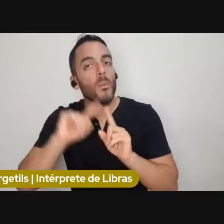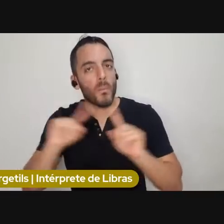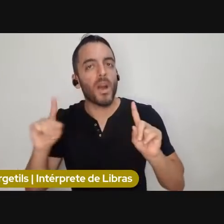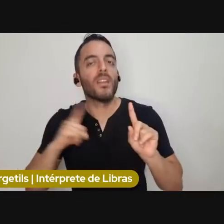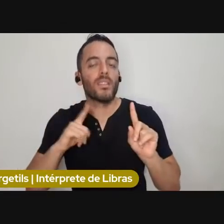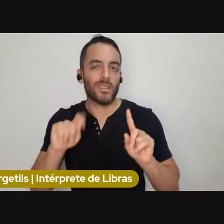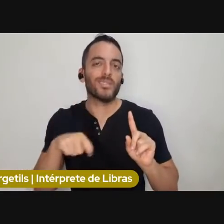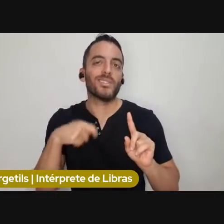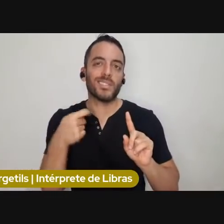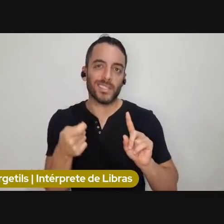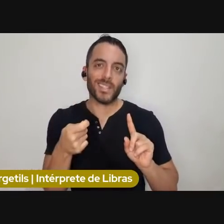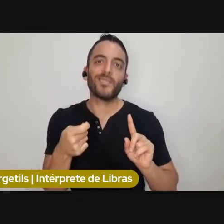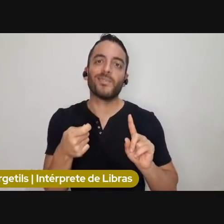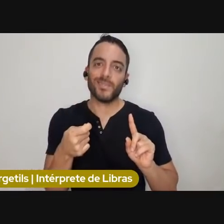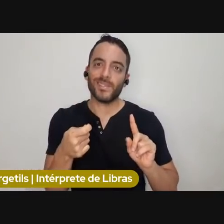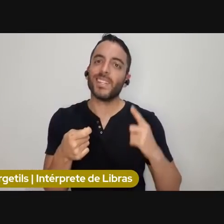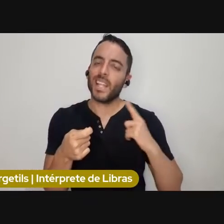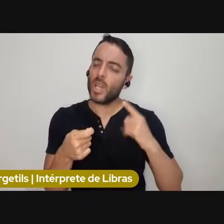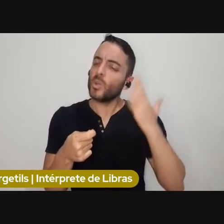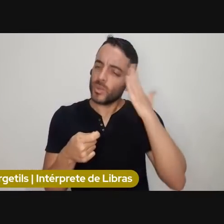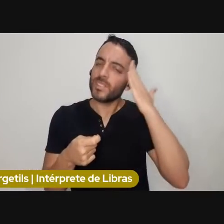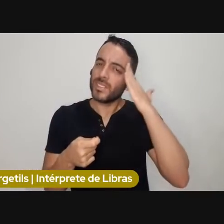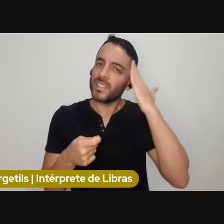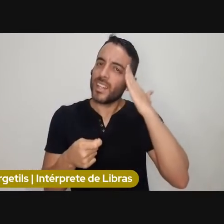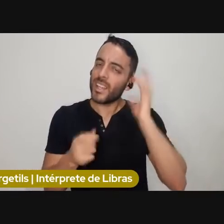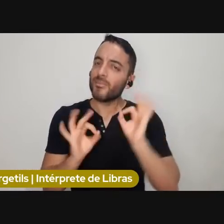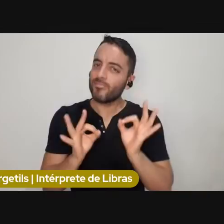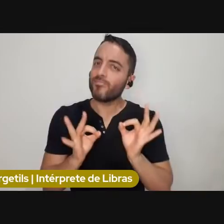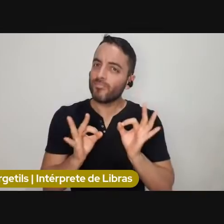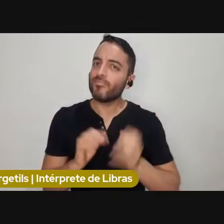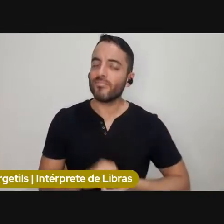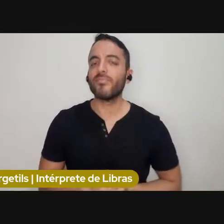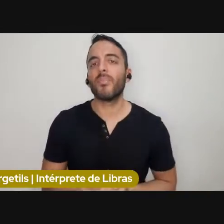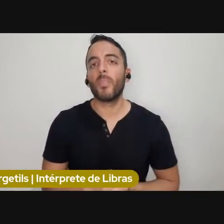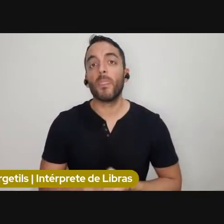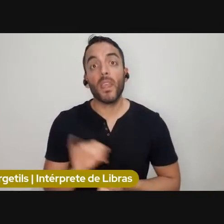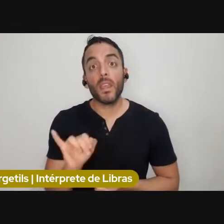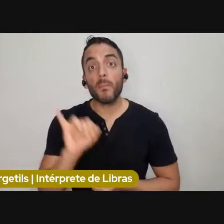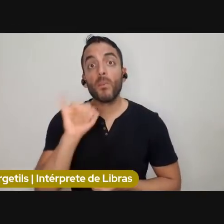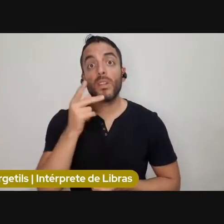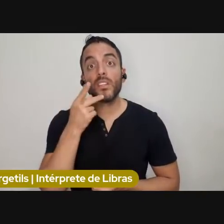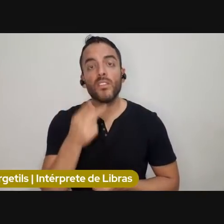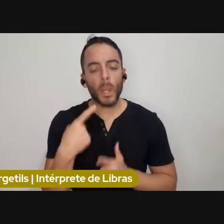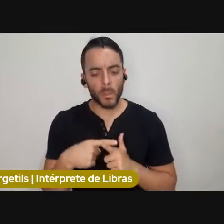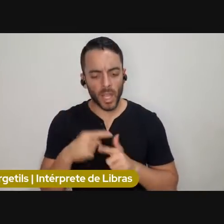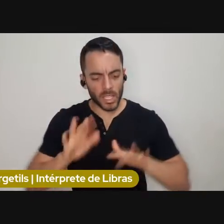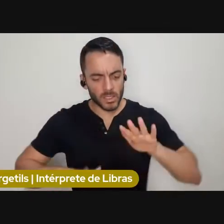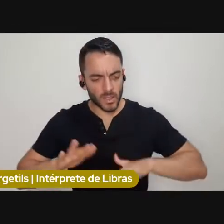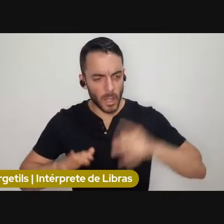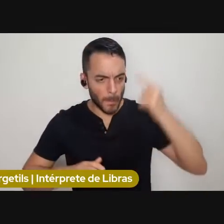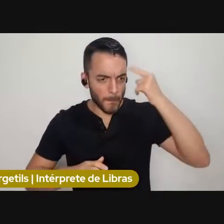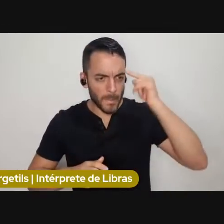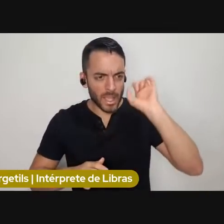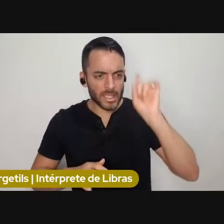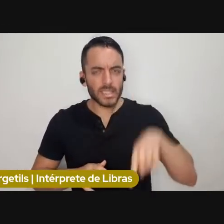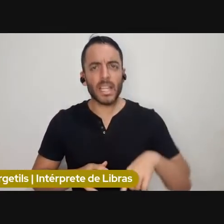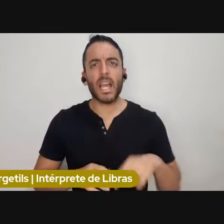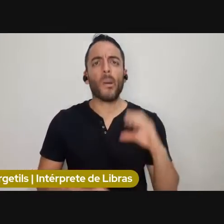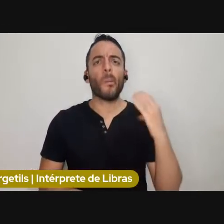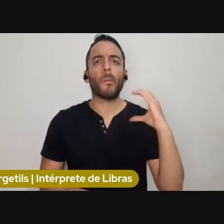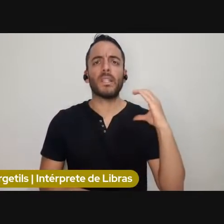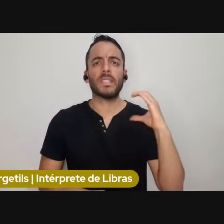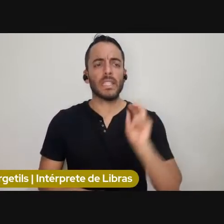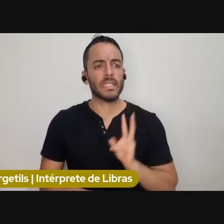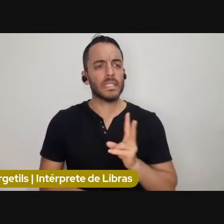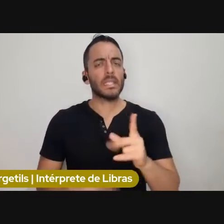isso significa. Eu acho importante a gente colocar isso, porque às vezes fica muito aquela ideia de uma ciência muito positivista. Se não